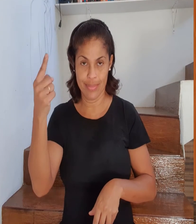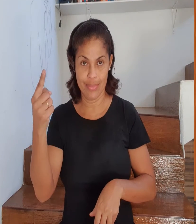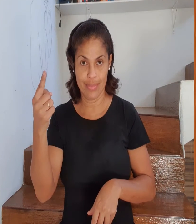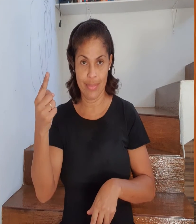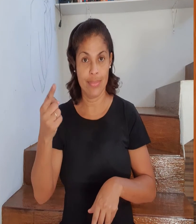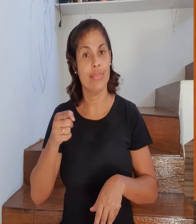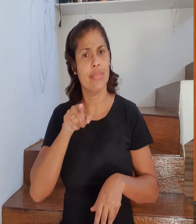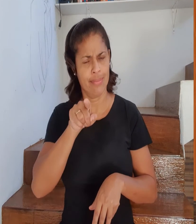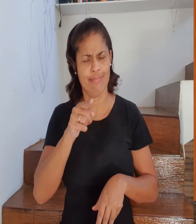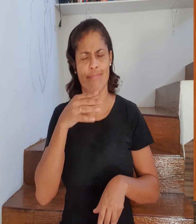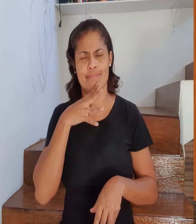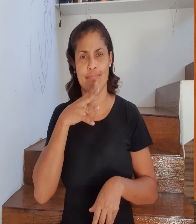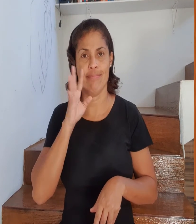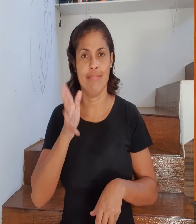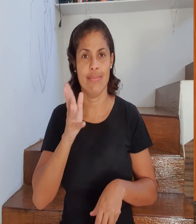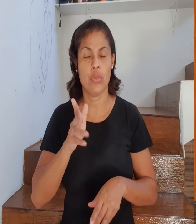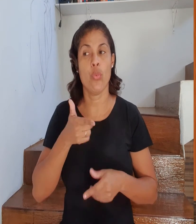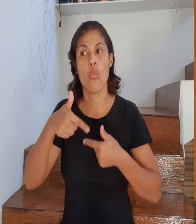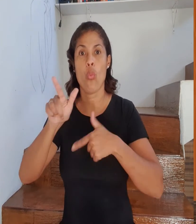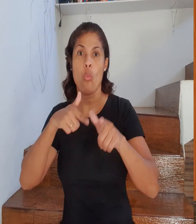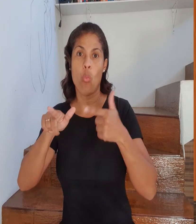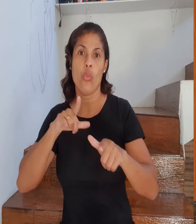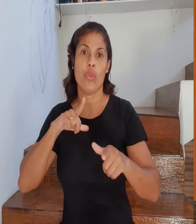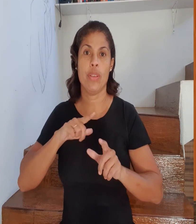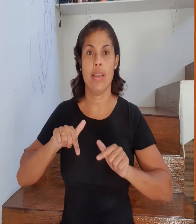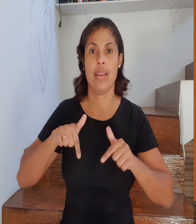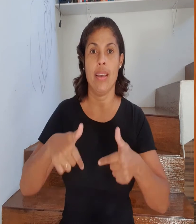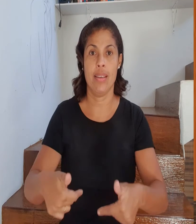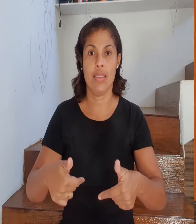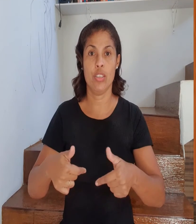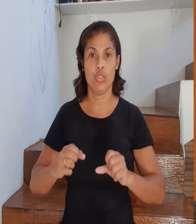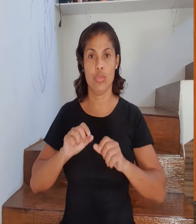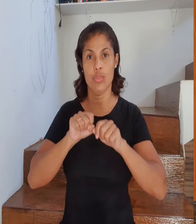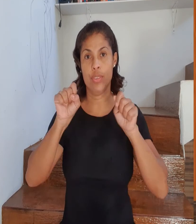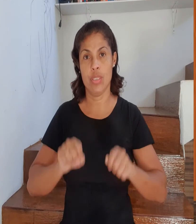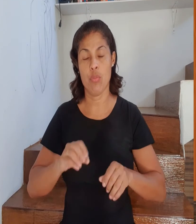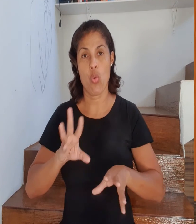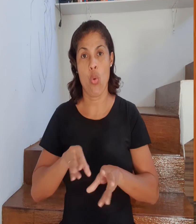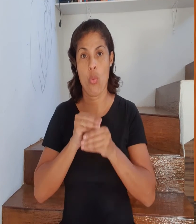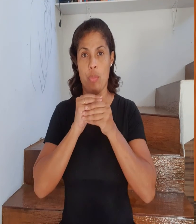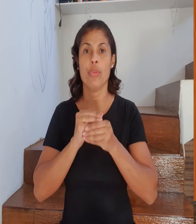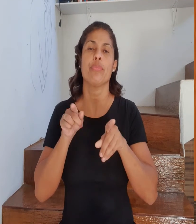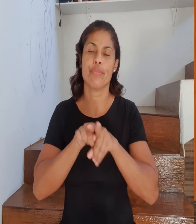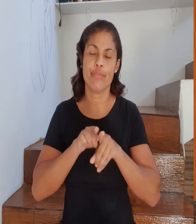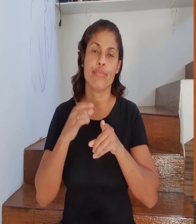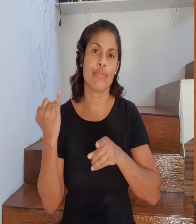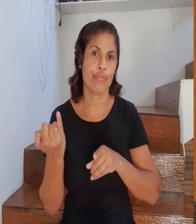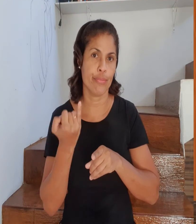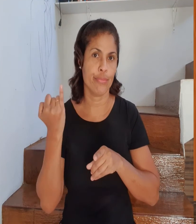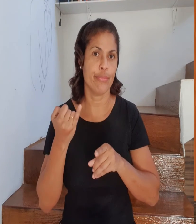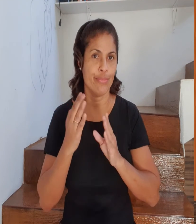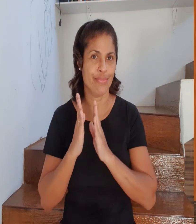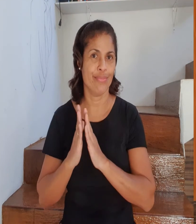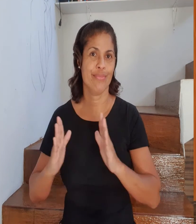esteja completa. Como você já sabe, outros mecanismos, como a ativação do sistema do complemento, são também